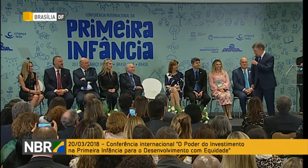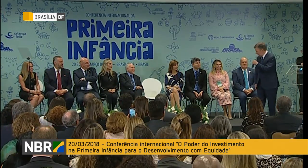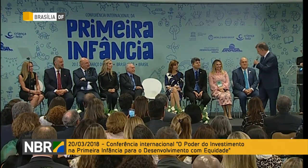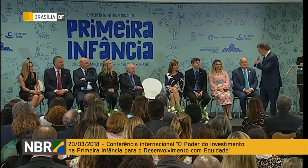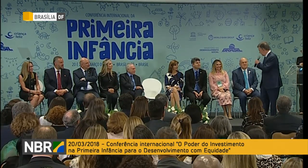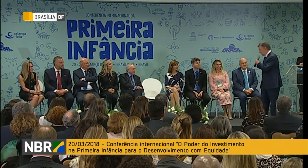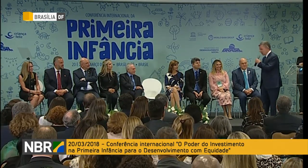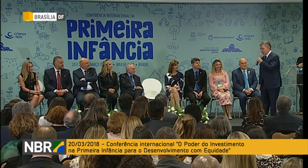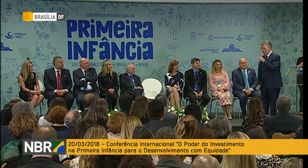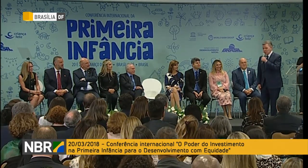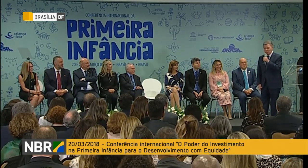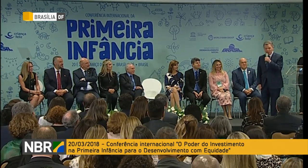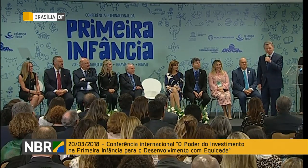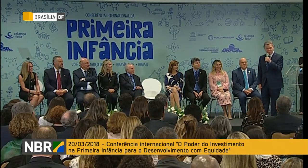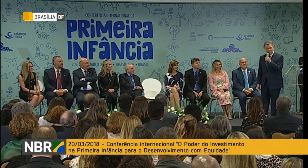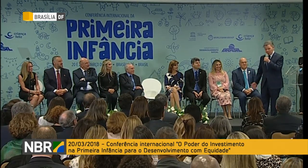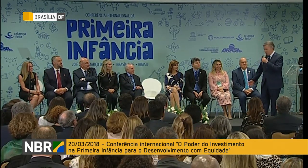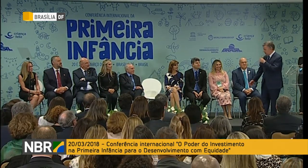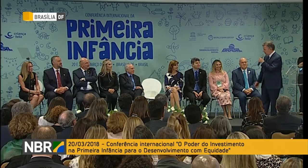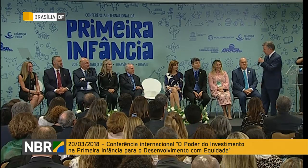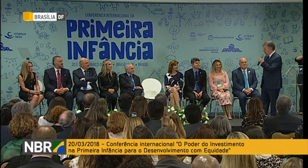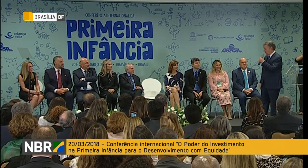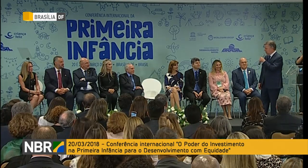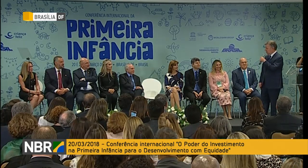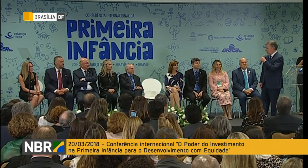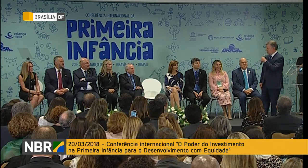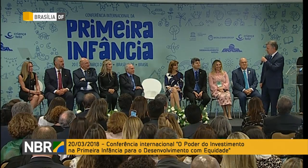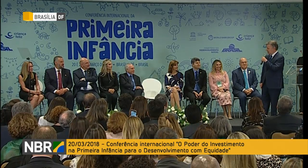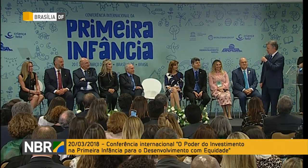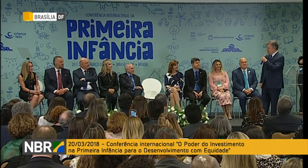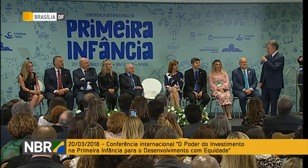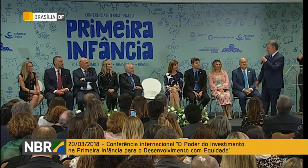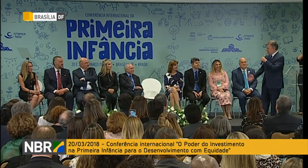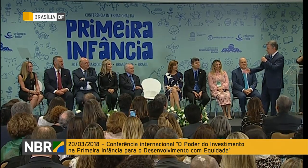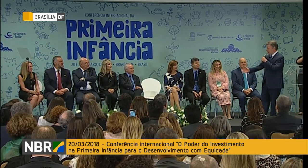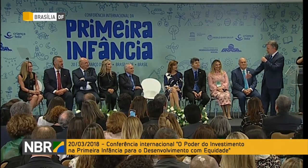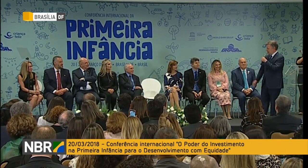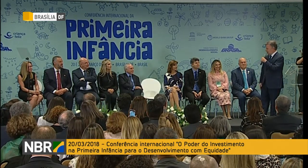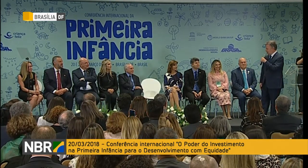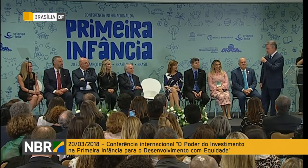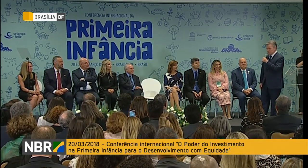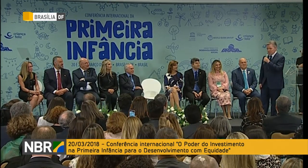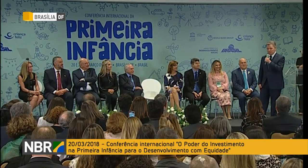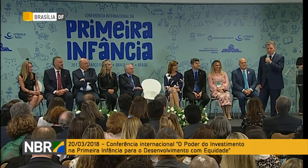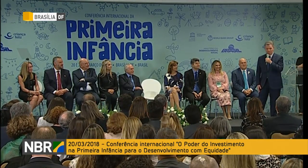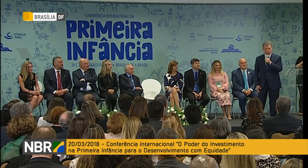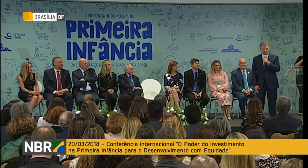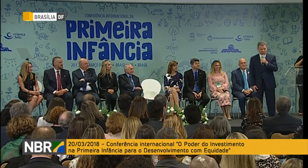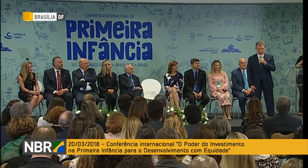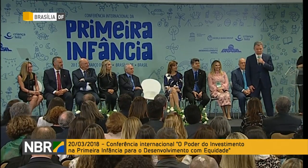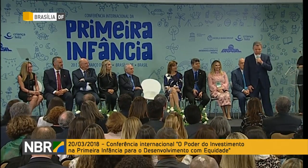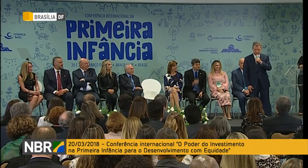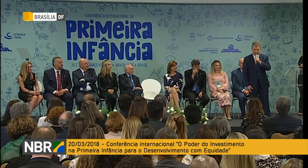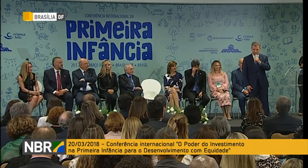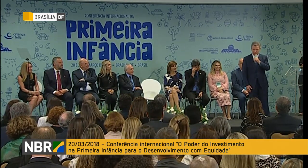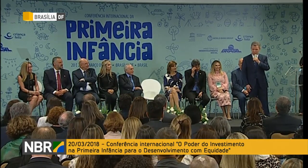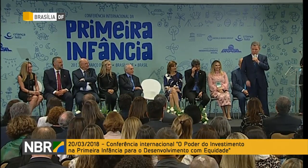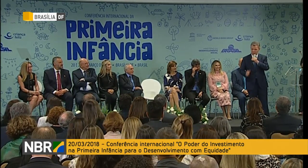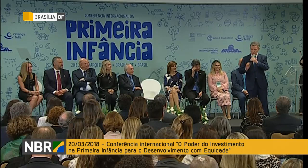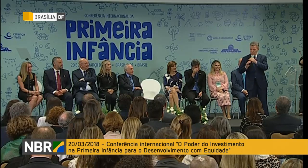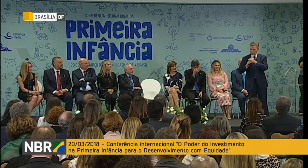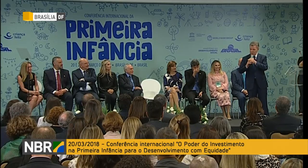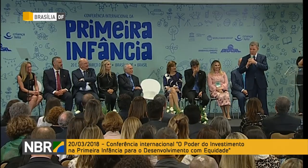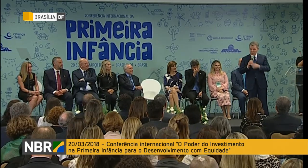Senhor embaixador do Canadá. Senhor representante das Nações Unidas. Representante da Unesco. A todos.